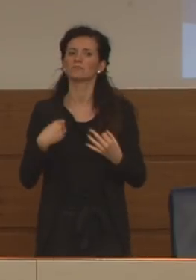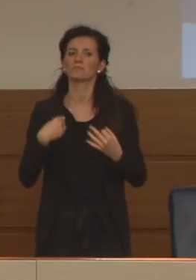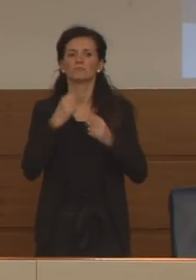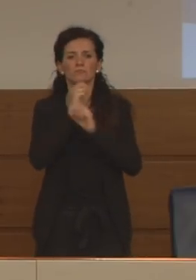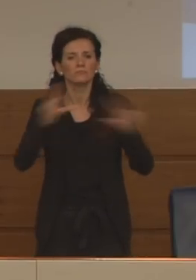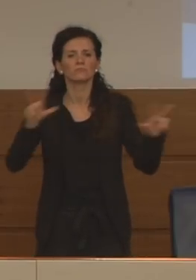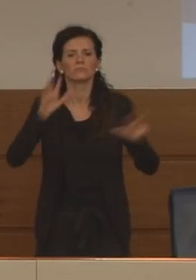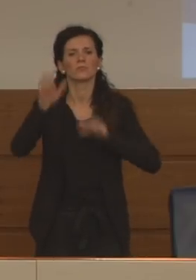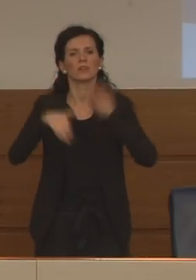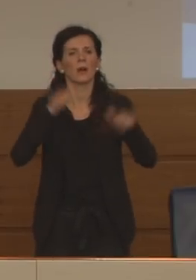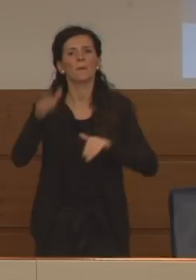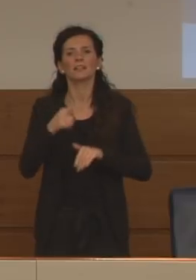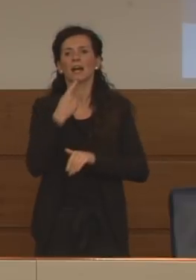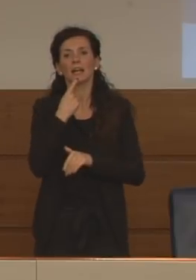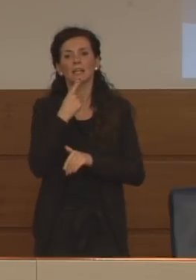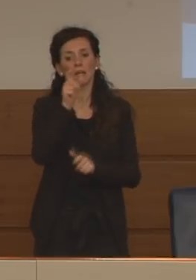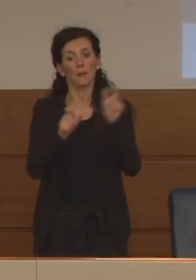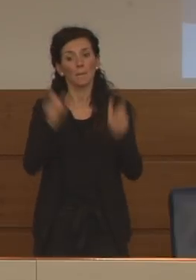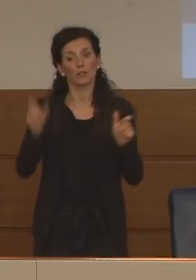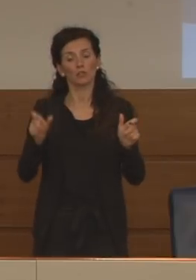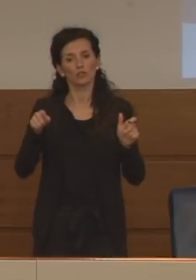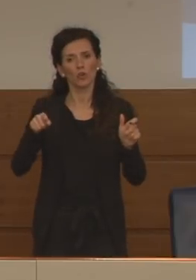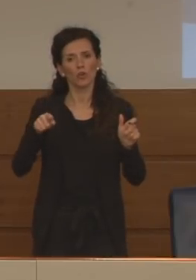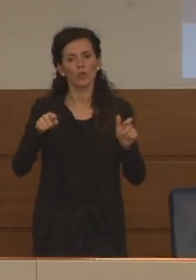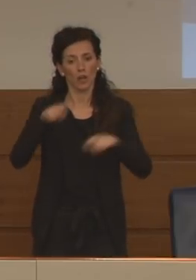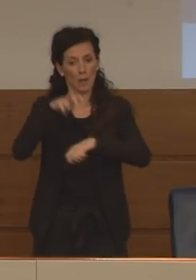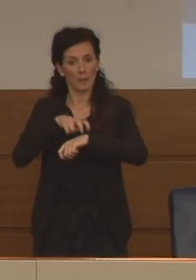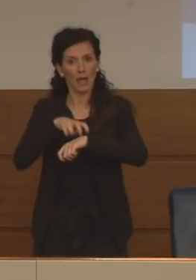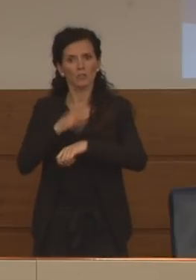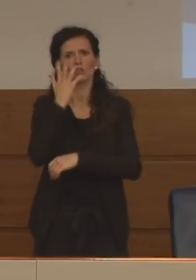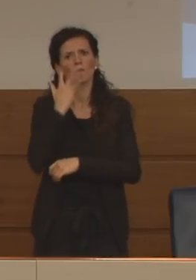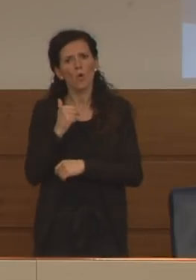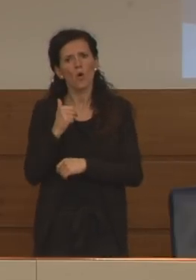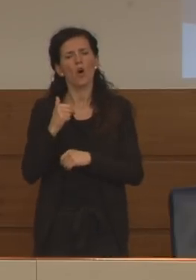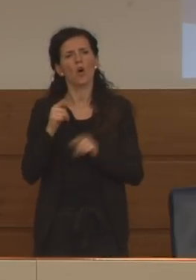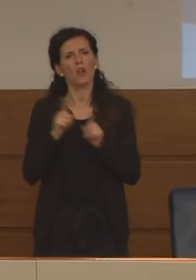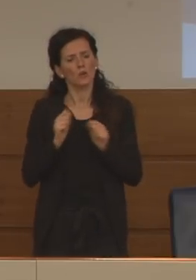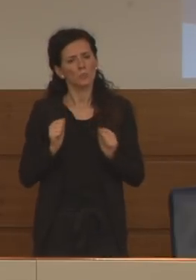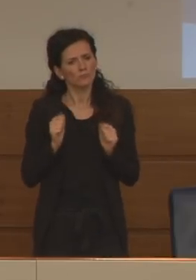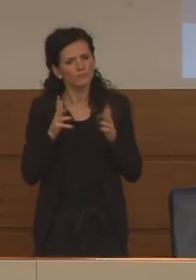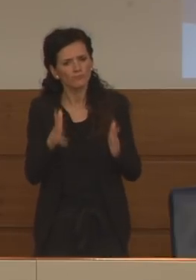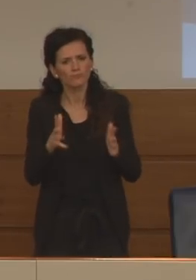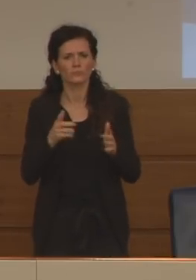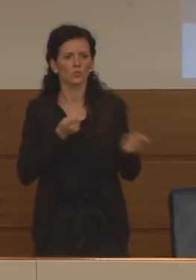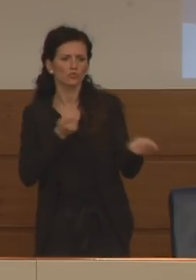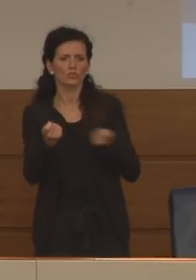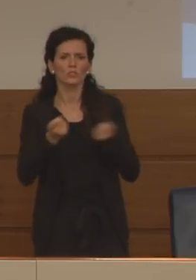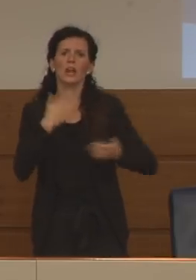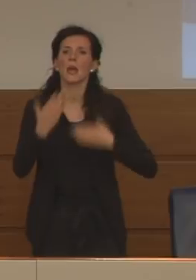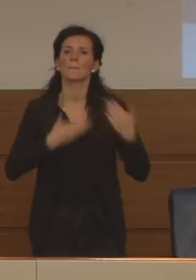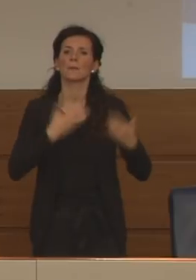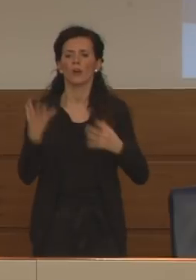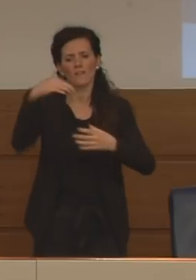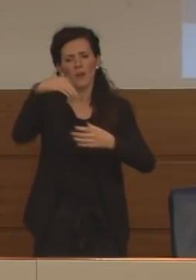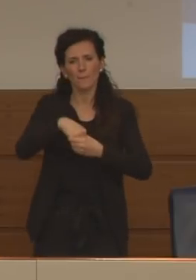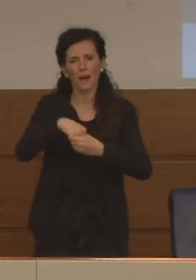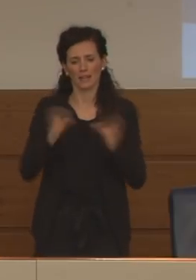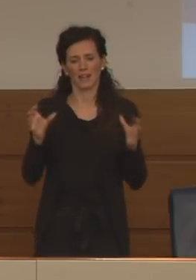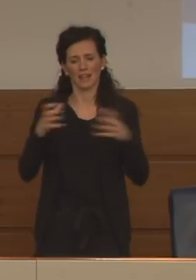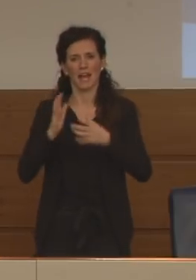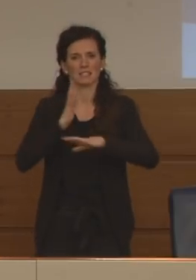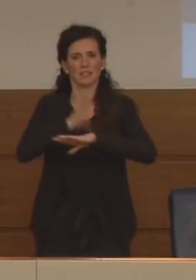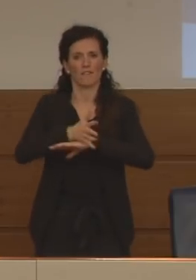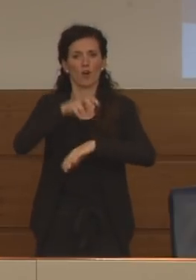tutti coloro i quali vogliono contribuire alla gestione dell'emergenza facendo parte della task force